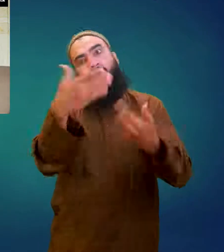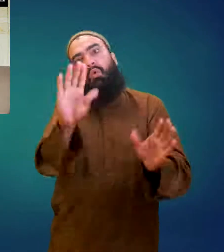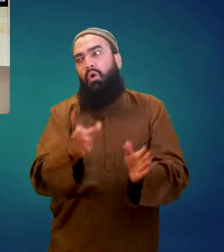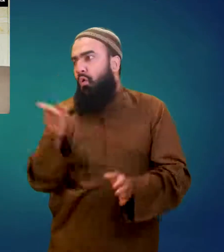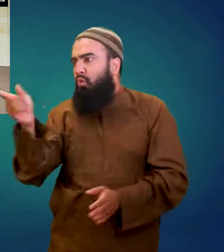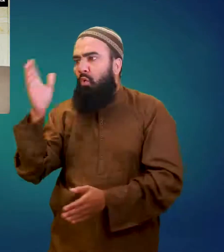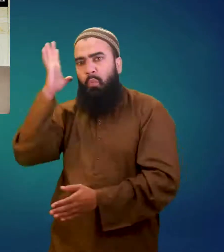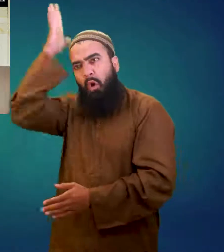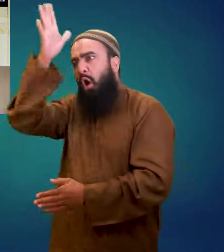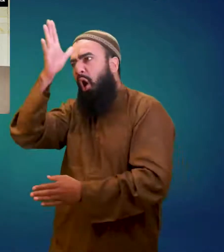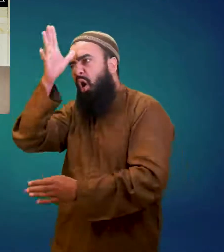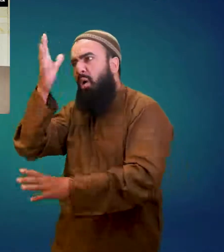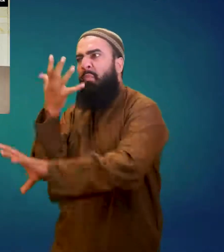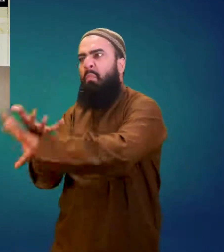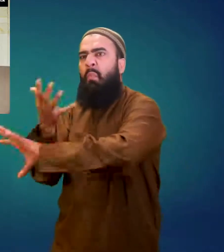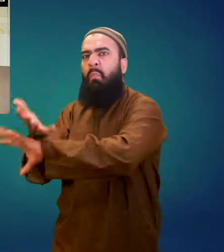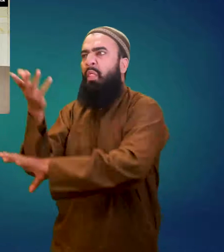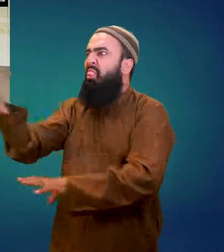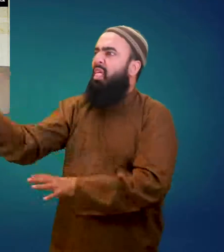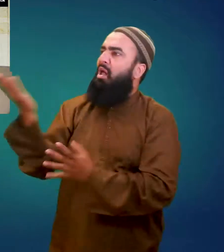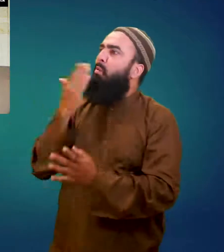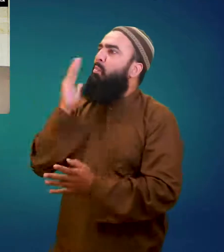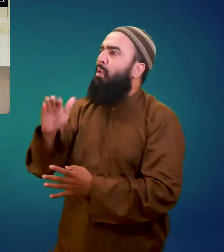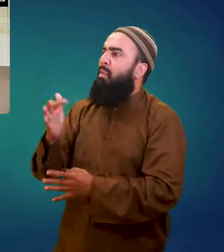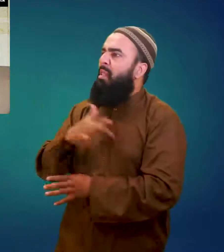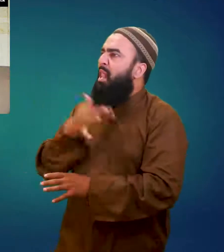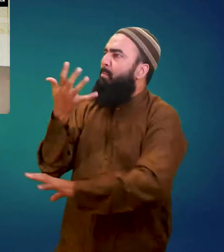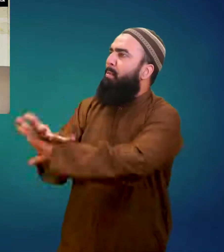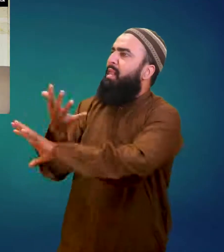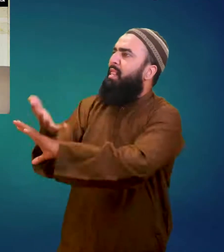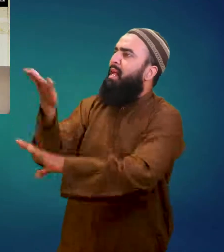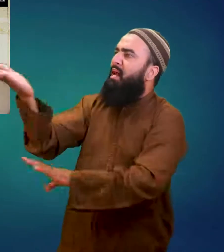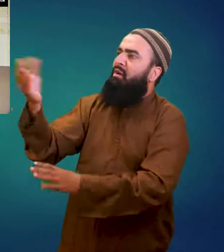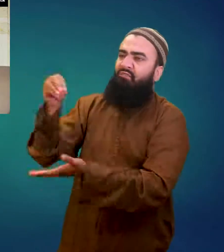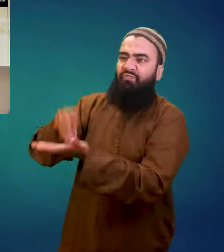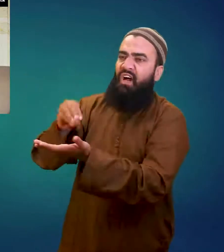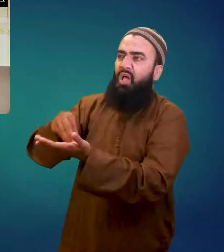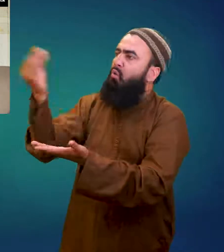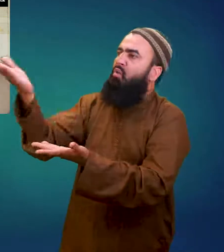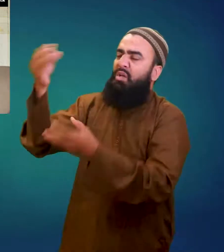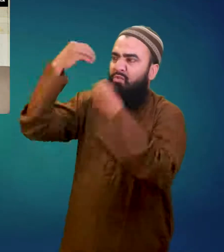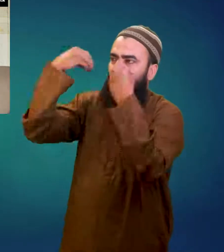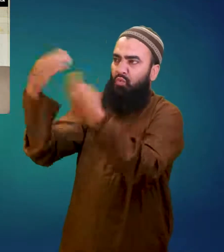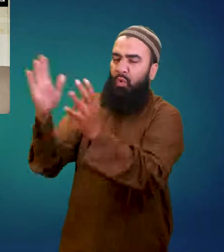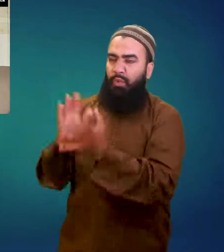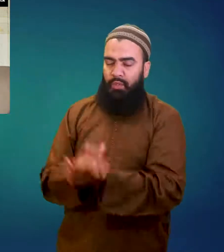ہو، پڑھ رہے ہو، اس کے باوجود تمہارے دل پر کوئی اثر نہیں ہوتا۔